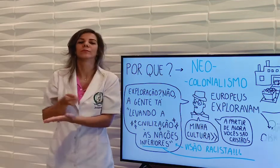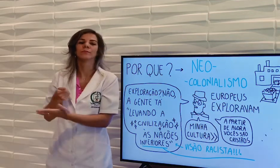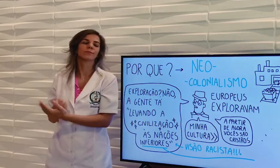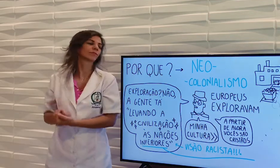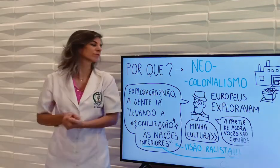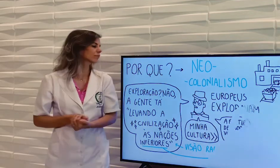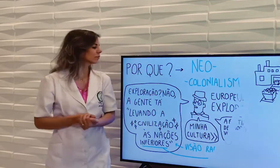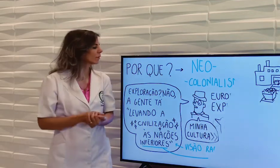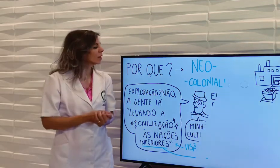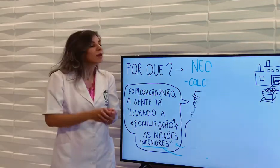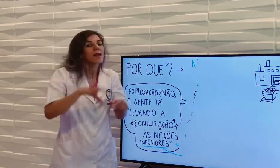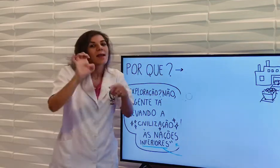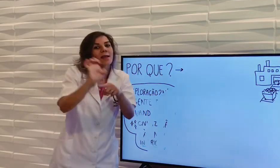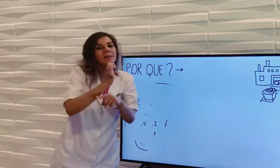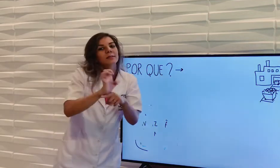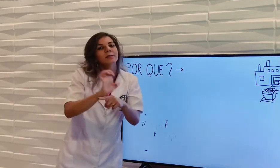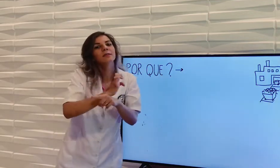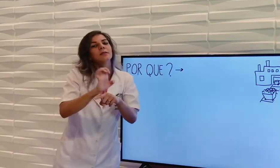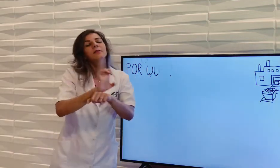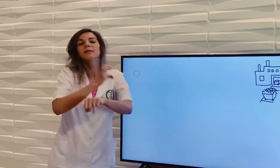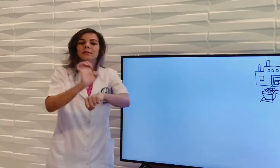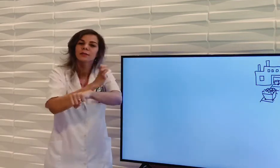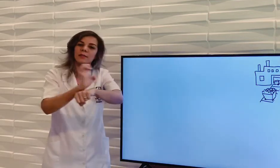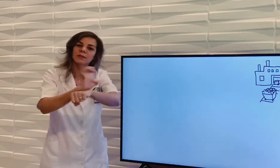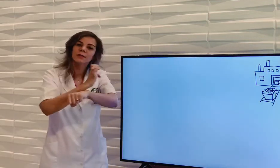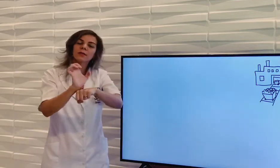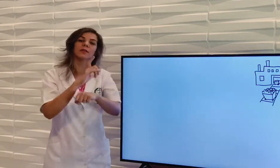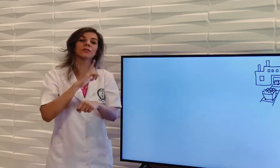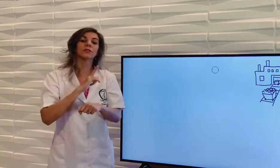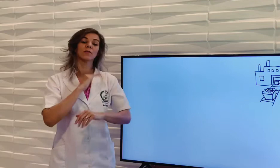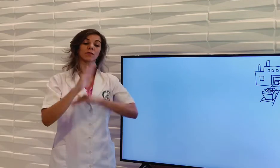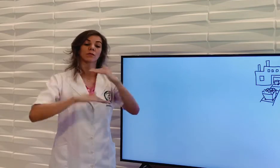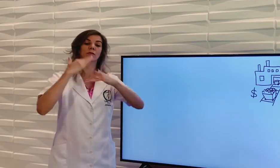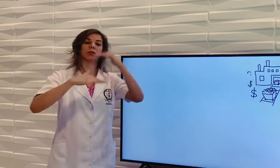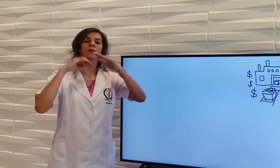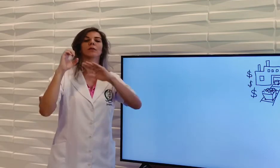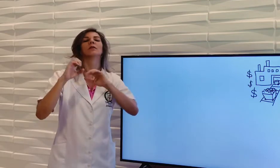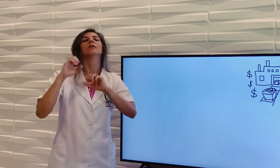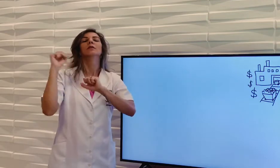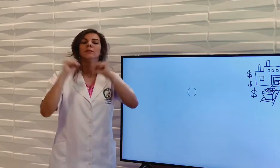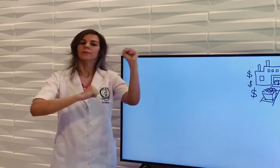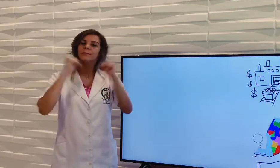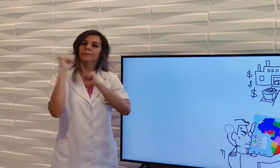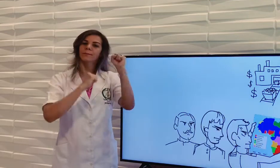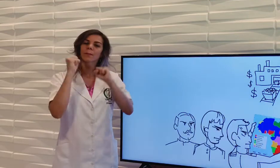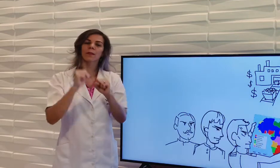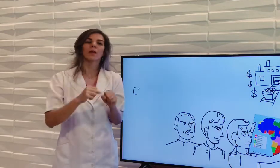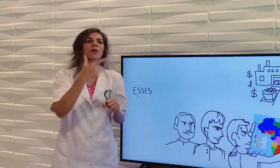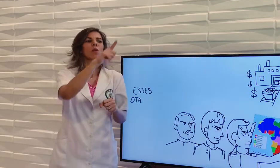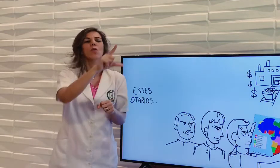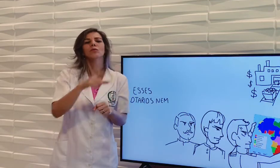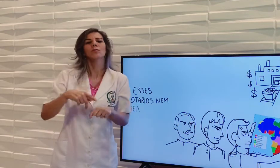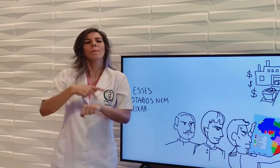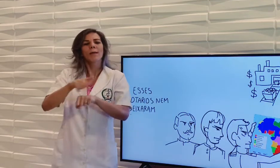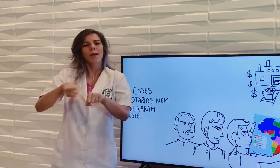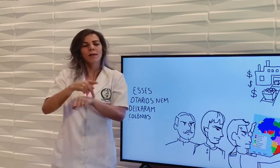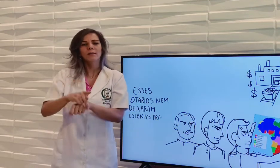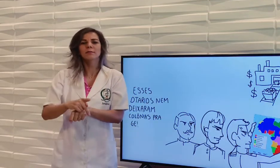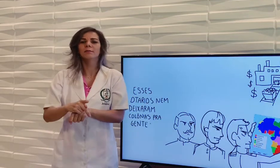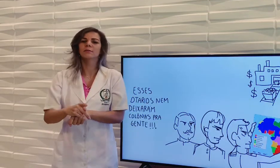Essa estratégia foi a base da Segunda Revolução Industrial, trazendo revolta para os países atrasados nesse processo, como a